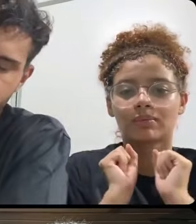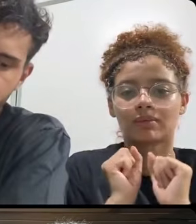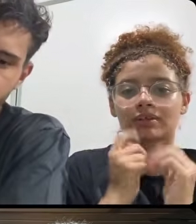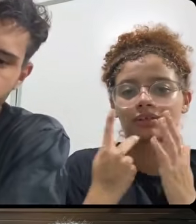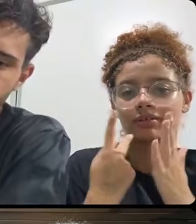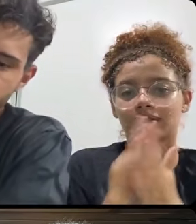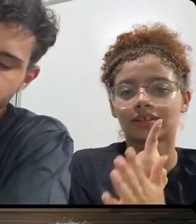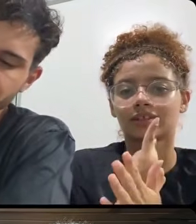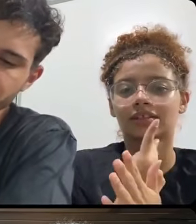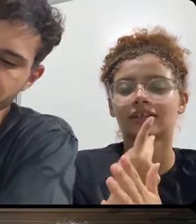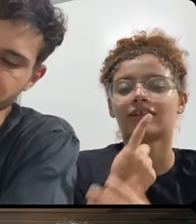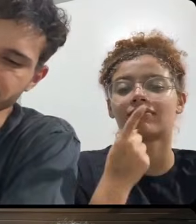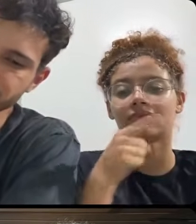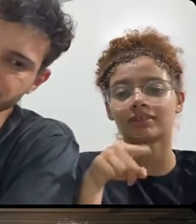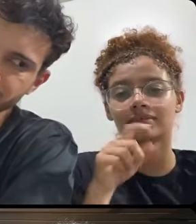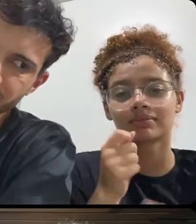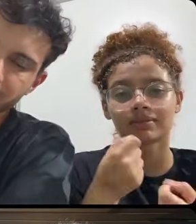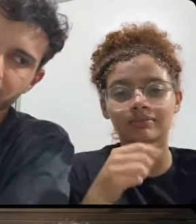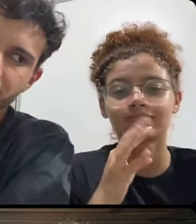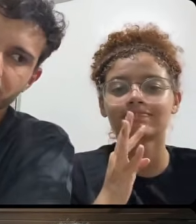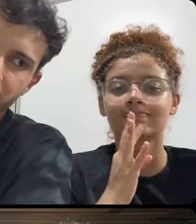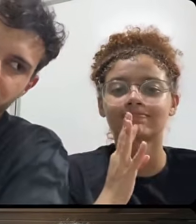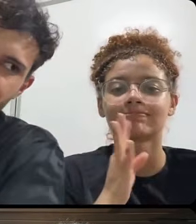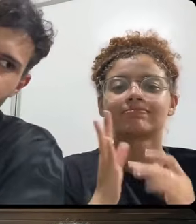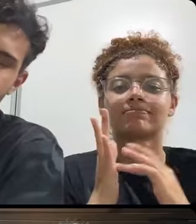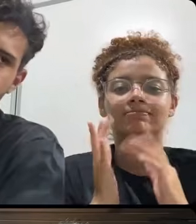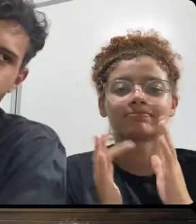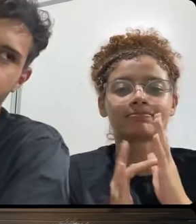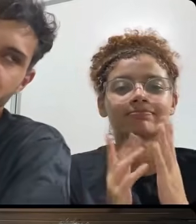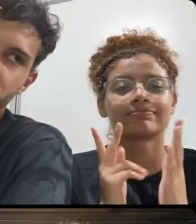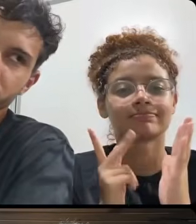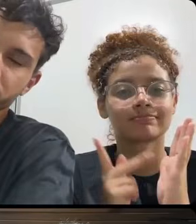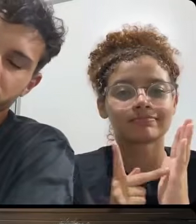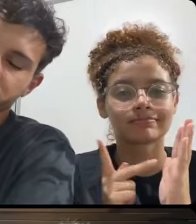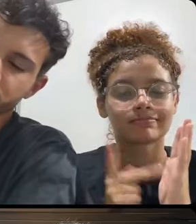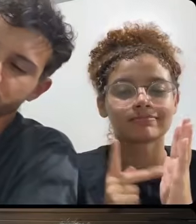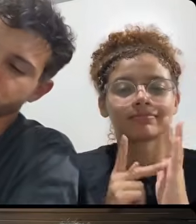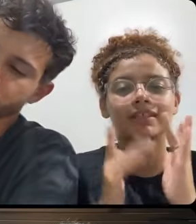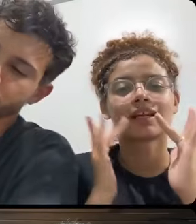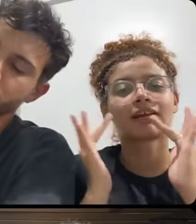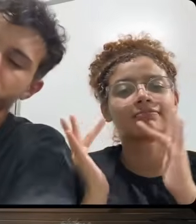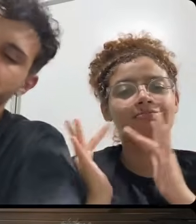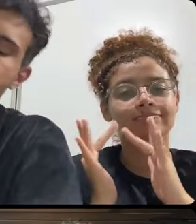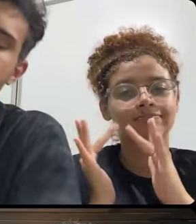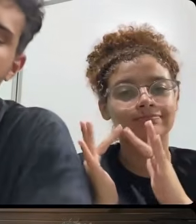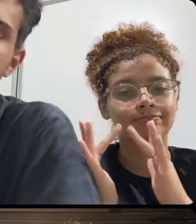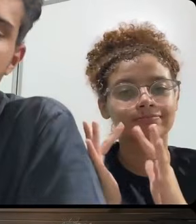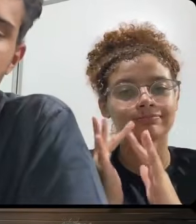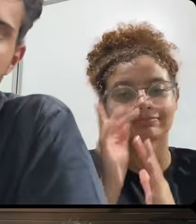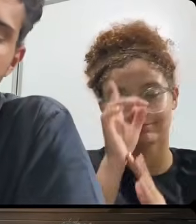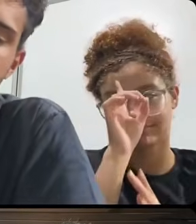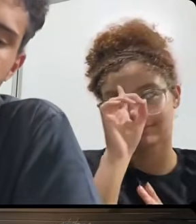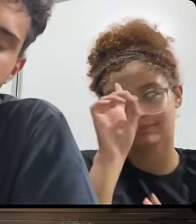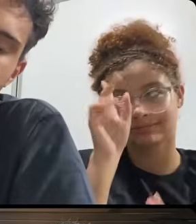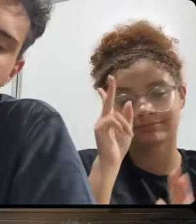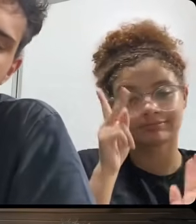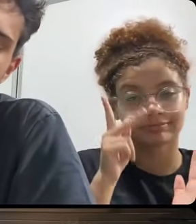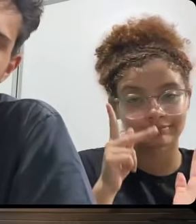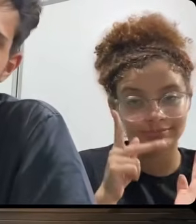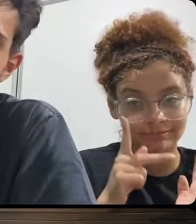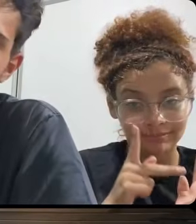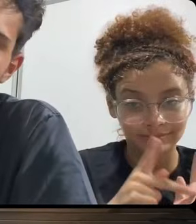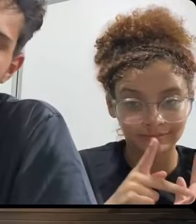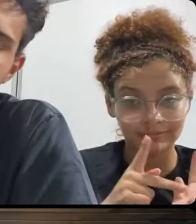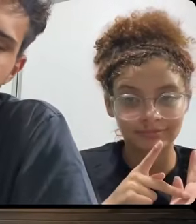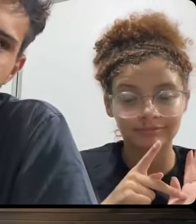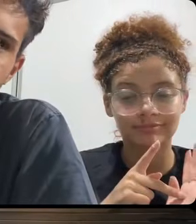estão na mesma condição, né? Que estão na mesma essa como eu estive anos passados, talvez